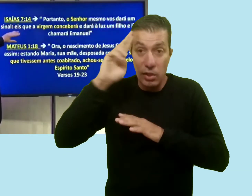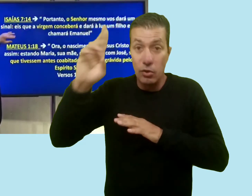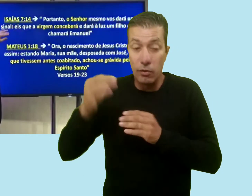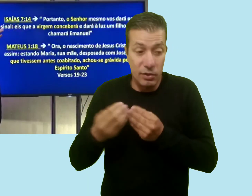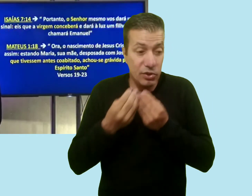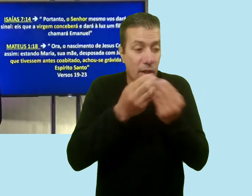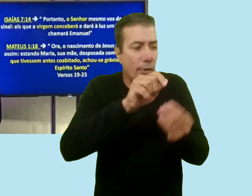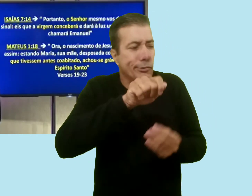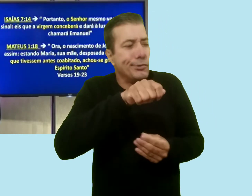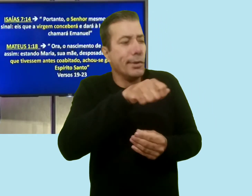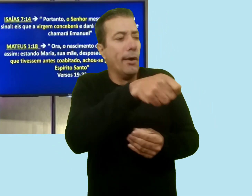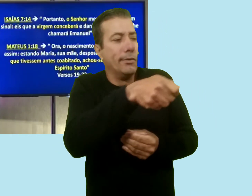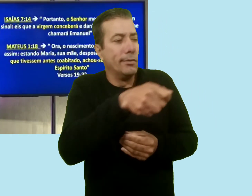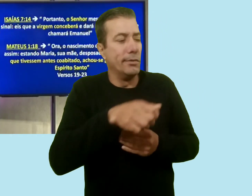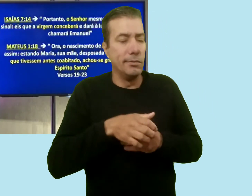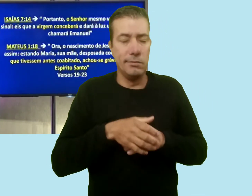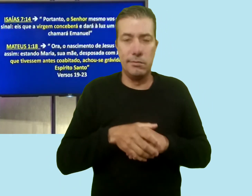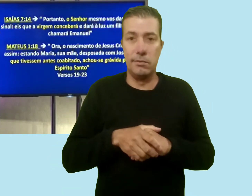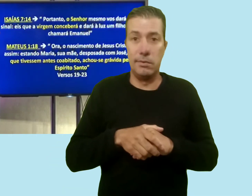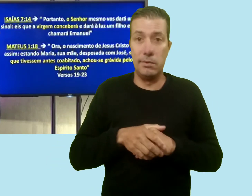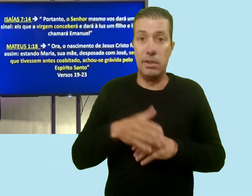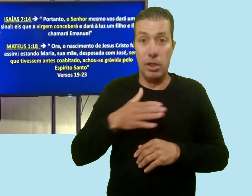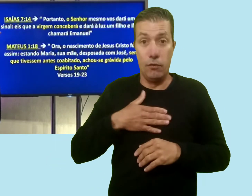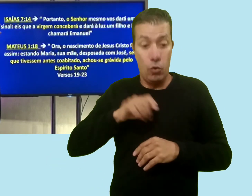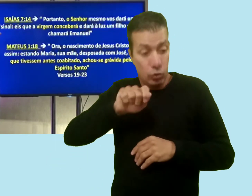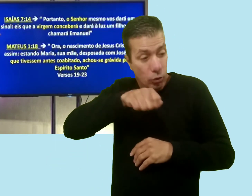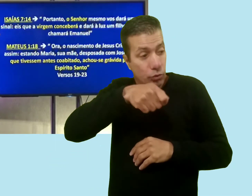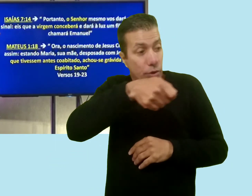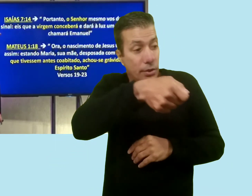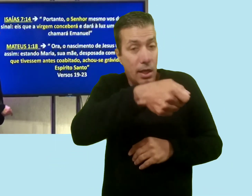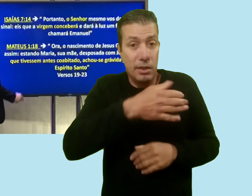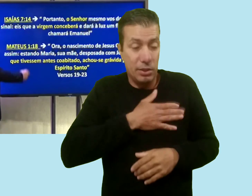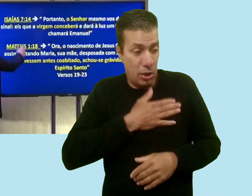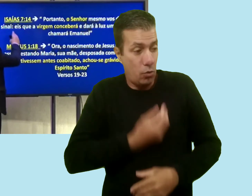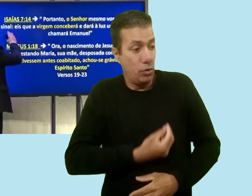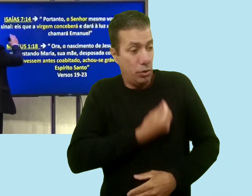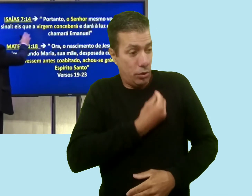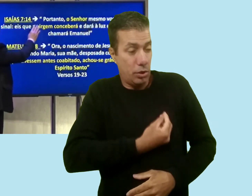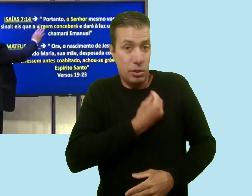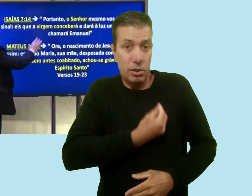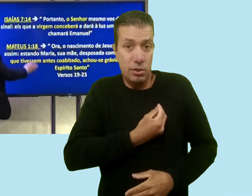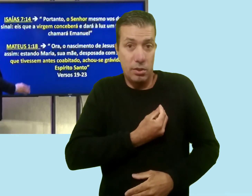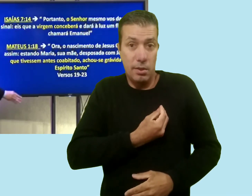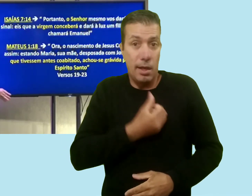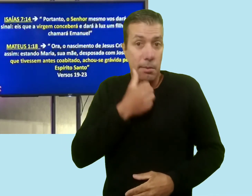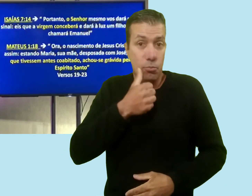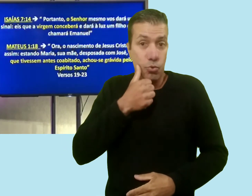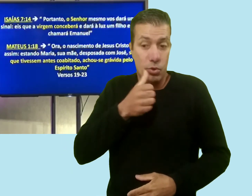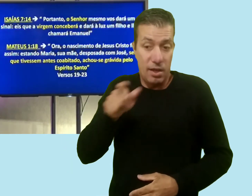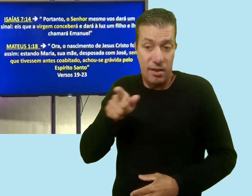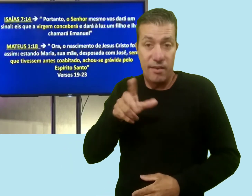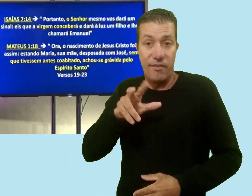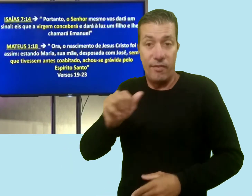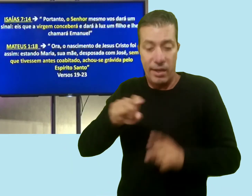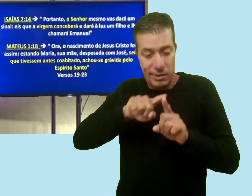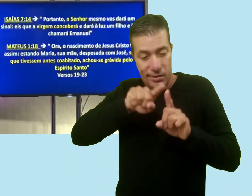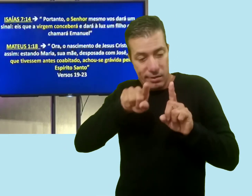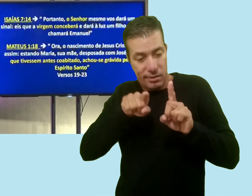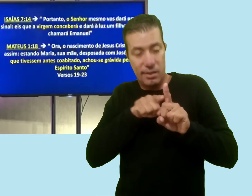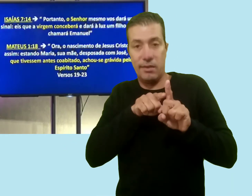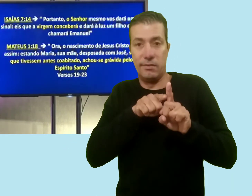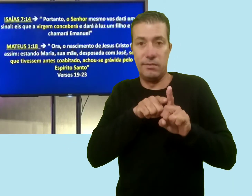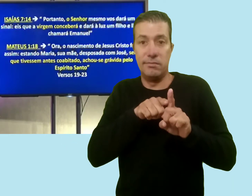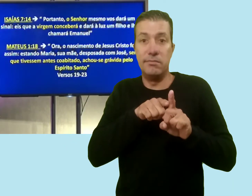Portanto, o Senhor mesmo vos dará um sinal. Ele está dizendo assim, ó, eu vou te dar um sinal de que eu existo, tá? A virgem vai ficar